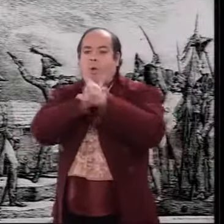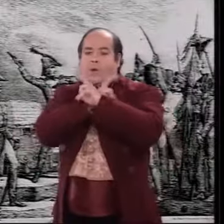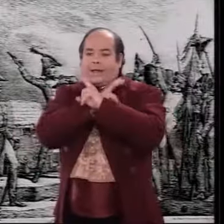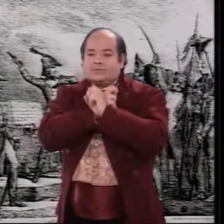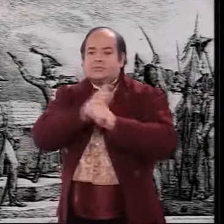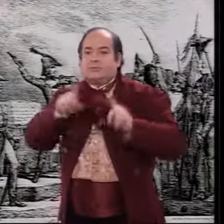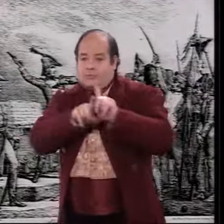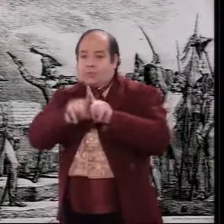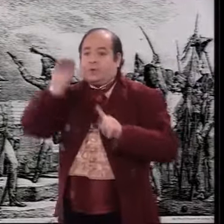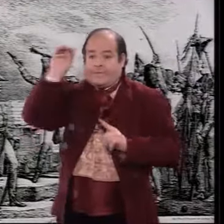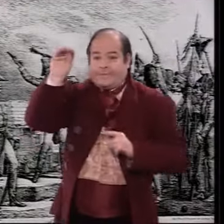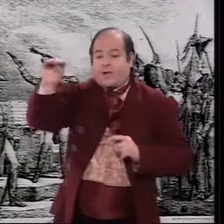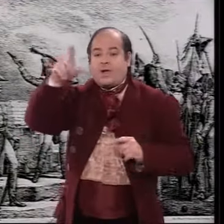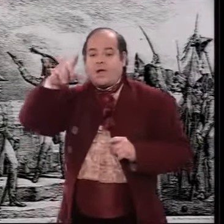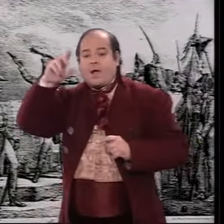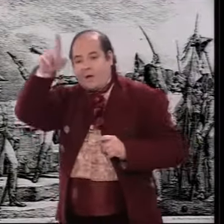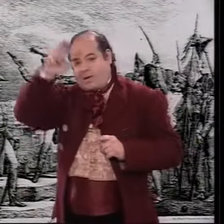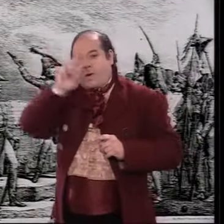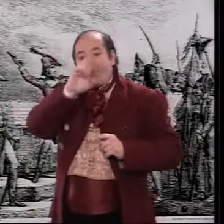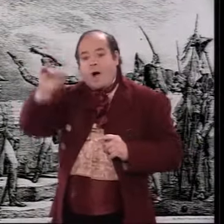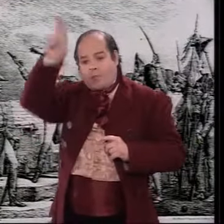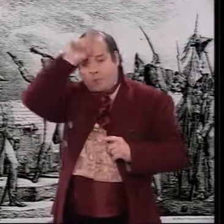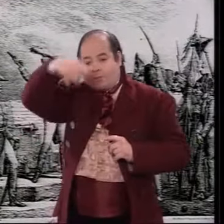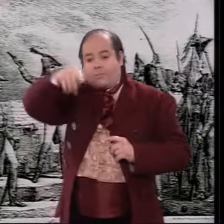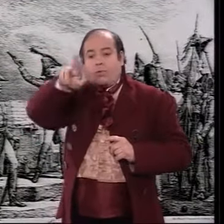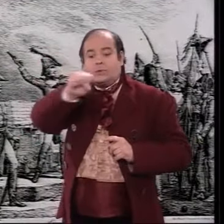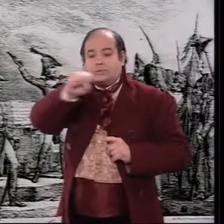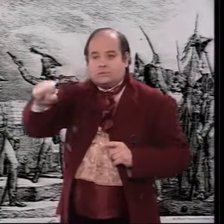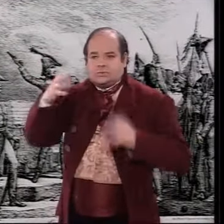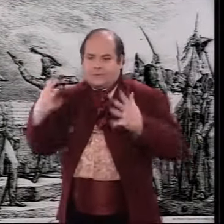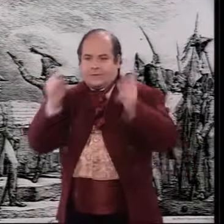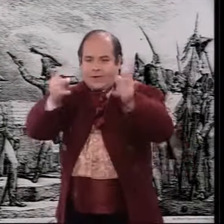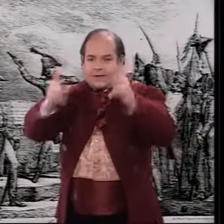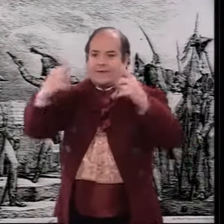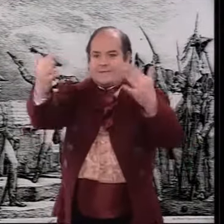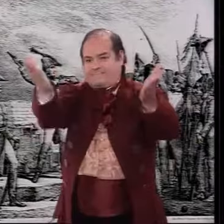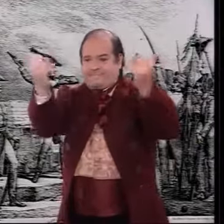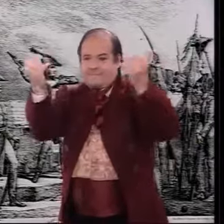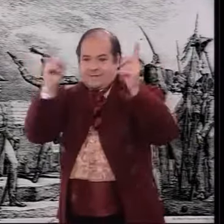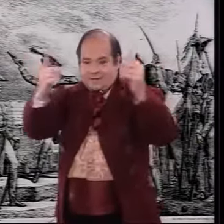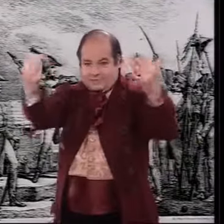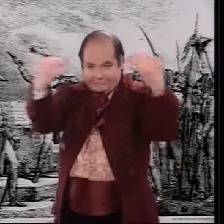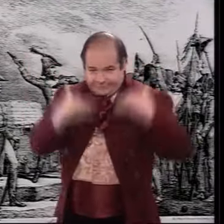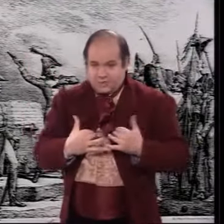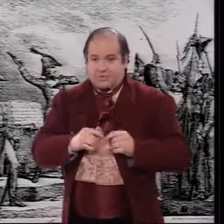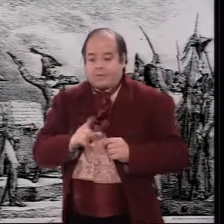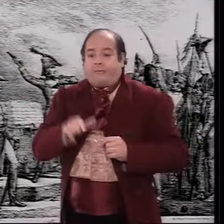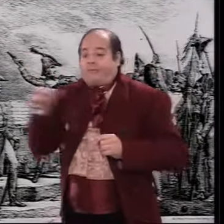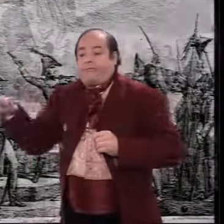raisons différentes la monarchie et la Révolution. Le roi et la reine veulent la guerre. Ils sont solidaires de l'empereur